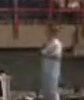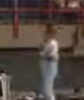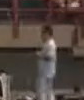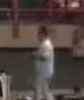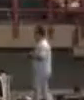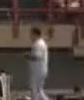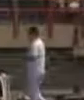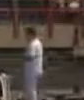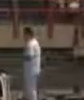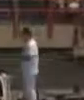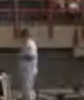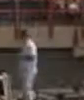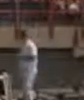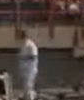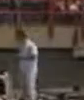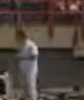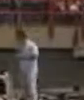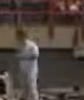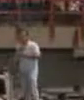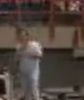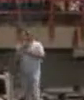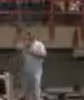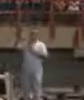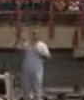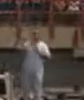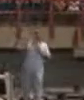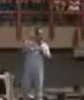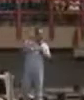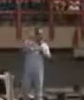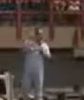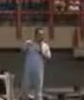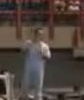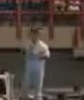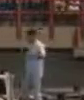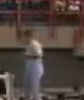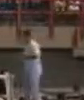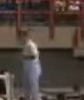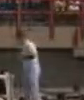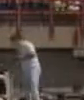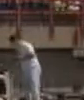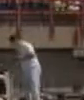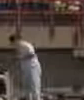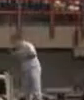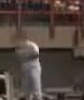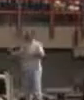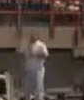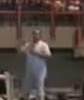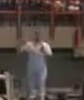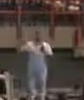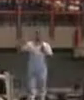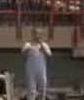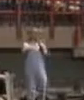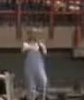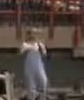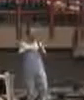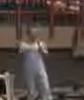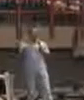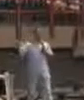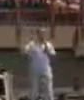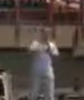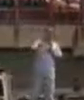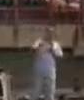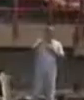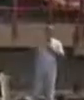você possui aí no seu material, ele dá o valor da produtividade e dá o número de